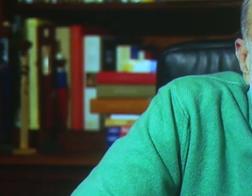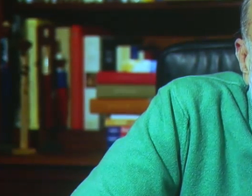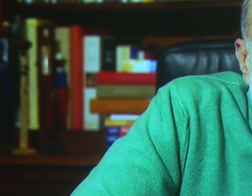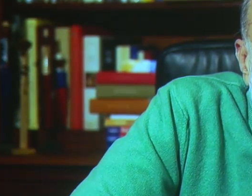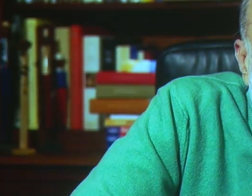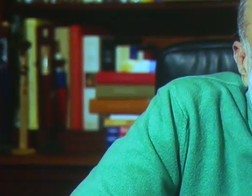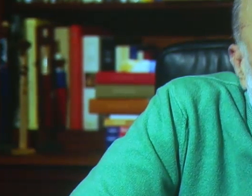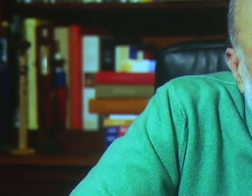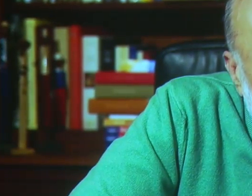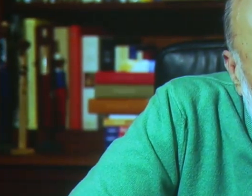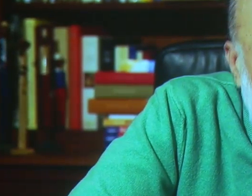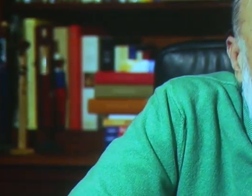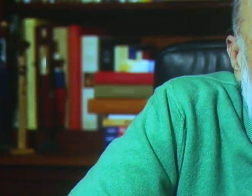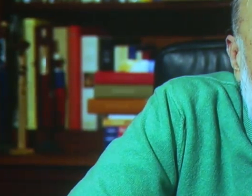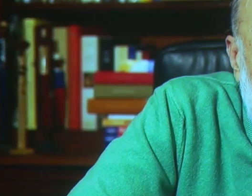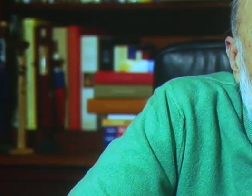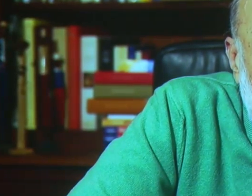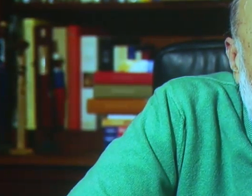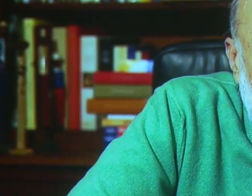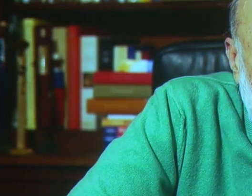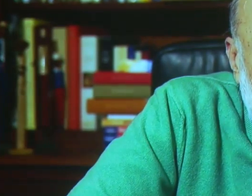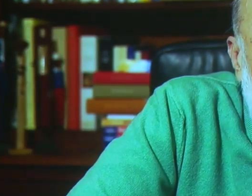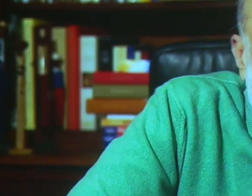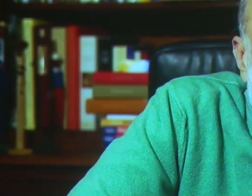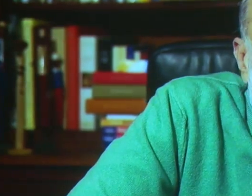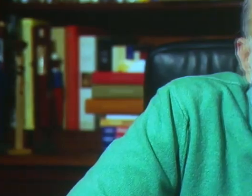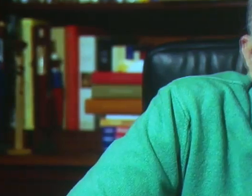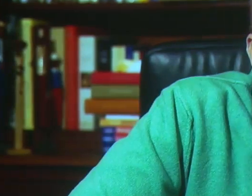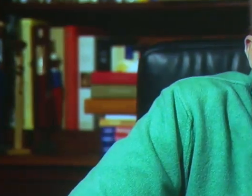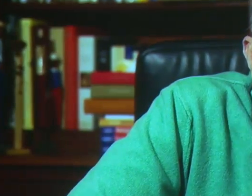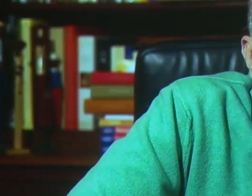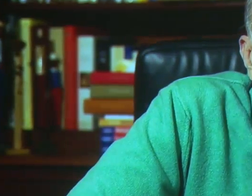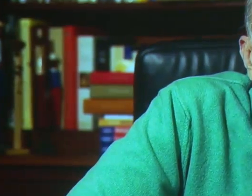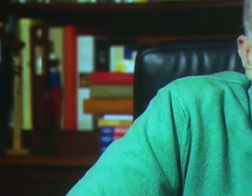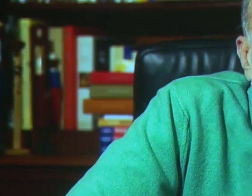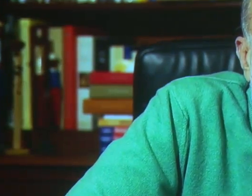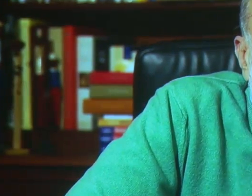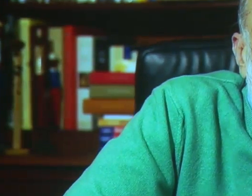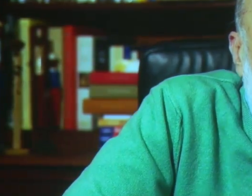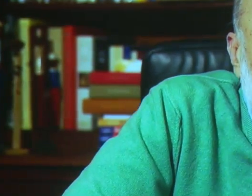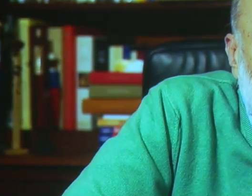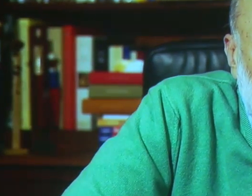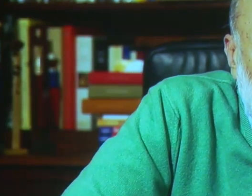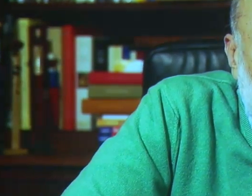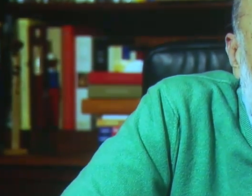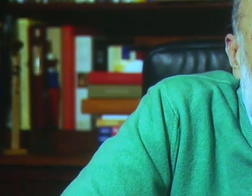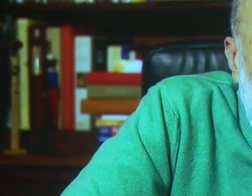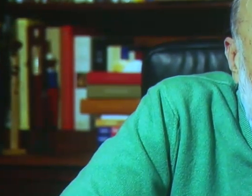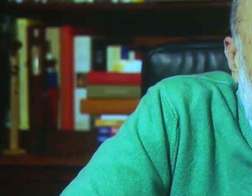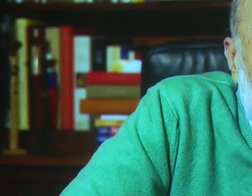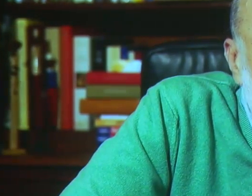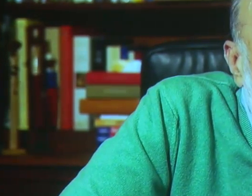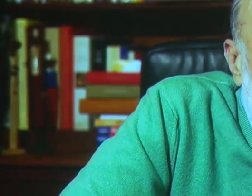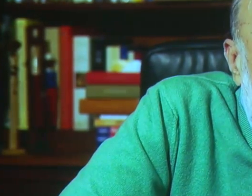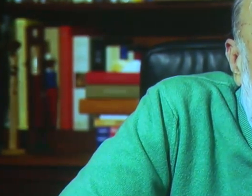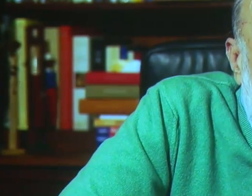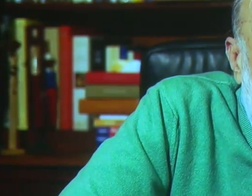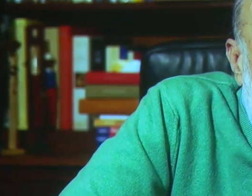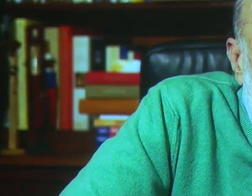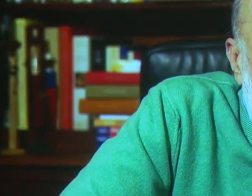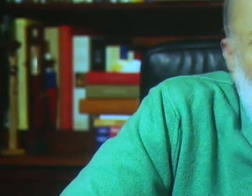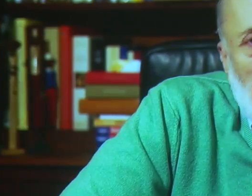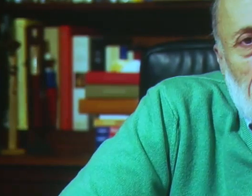lettura dei libri alla conoscenza del panorama editoriale italiano è un dovere che noi tutti